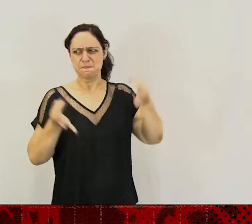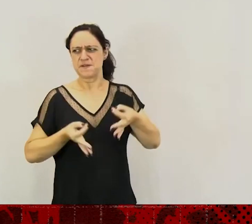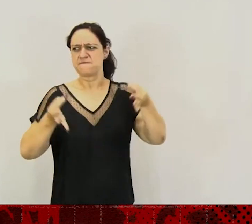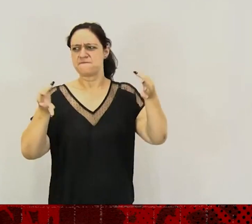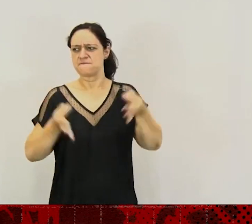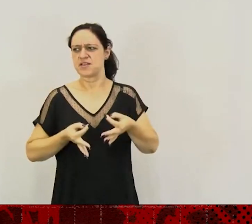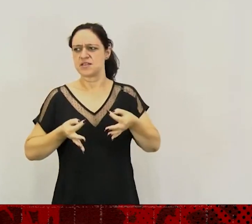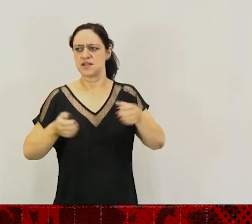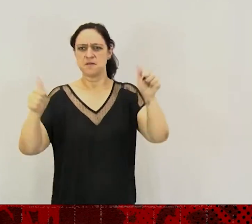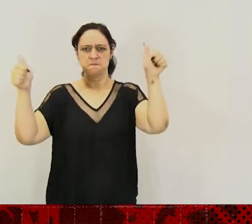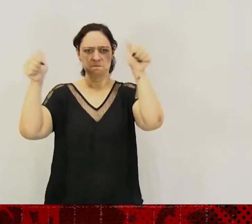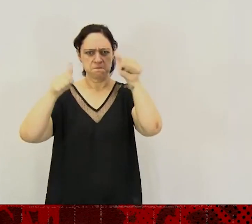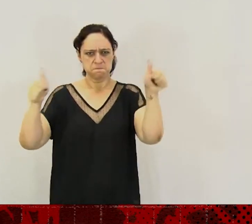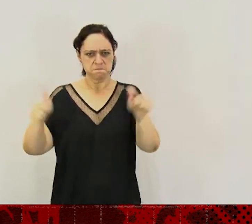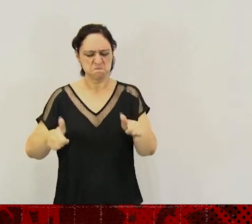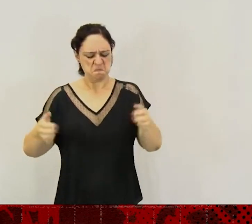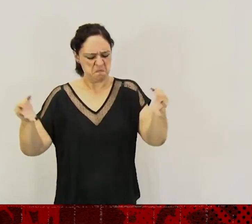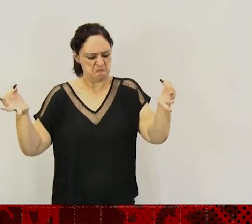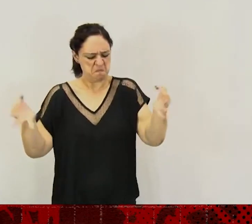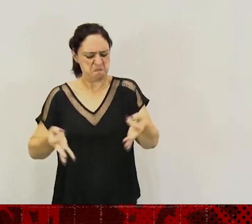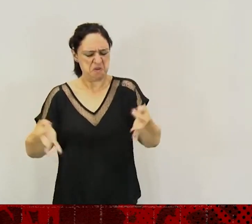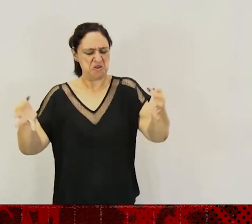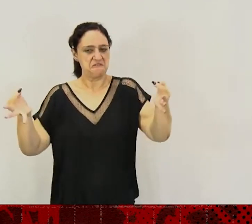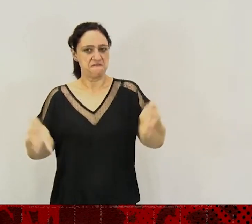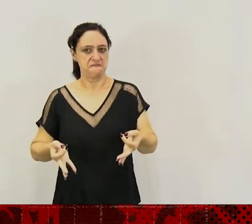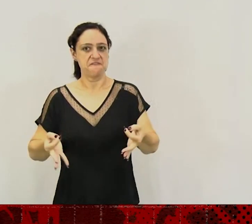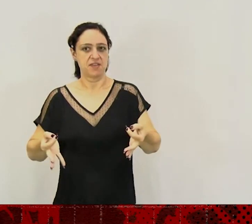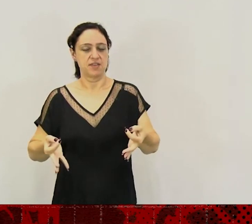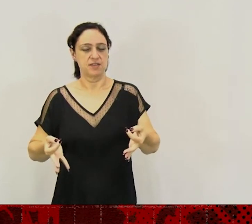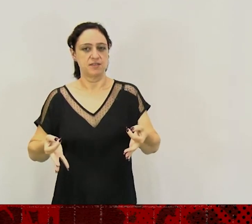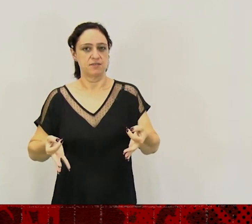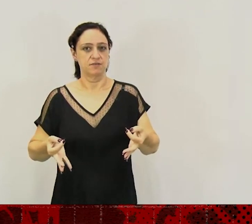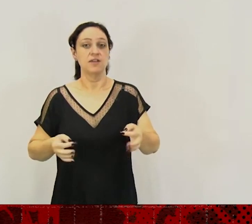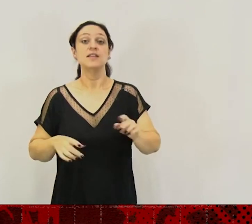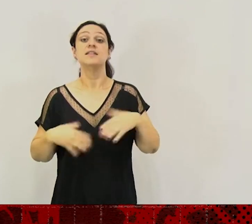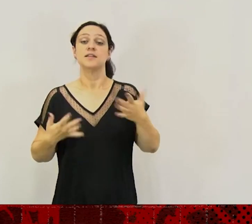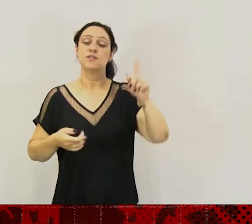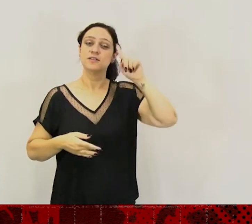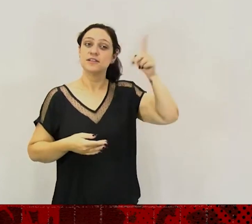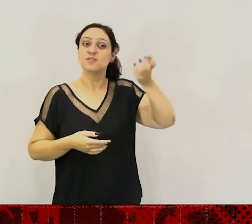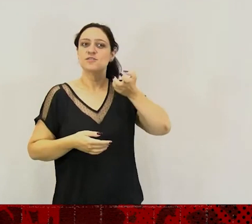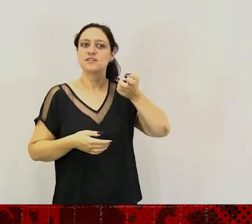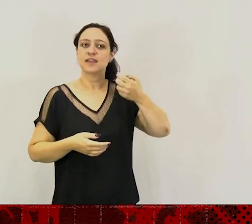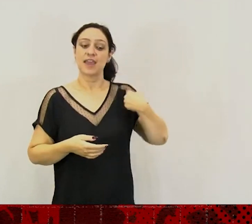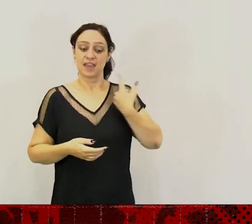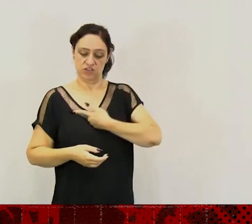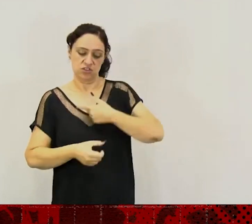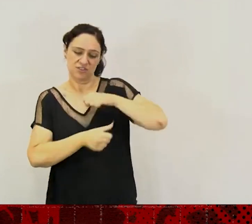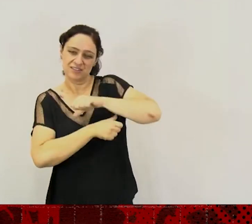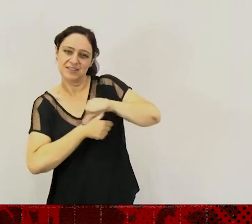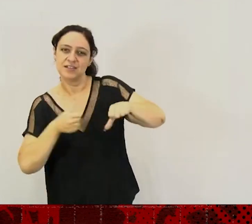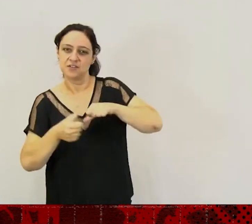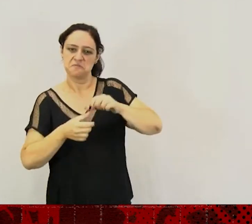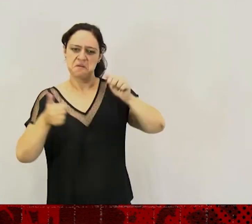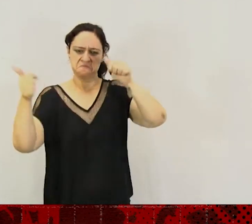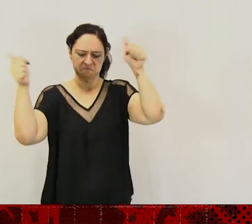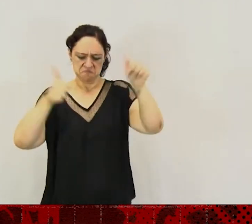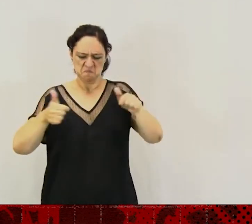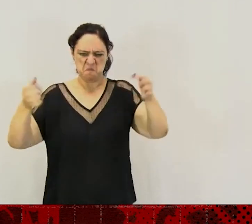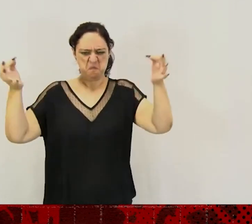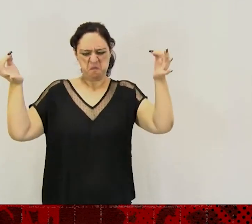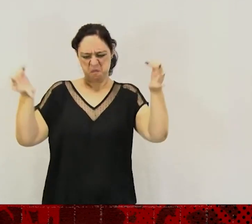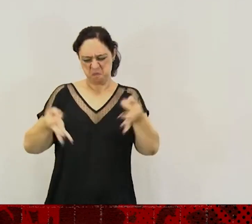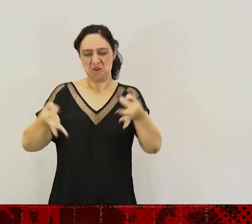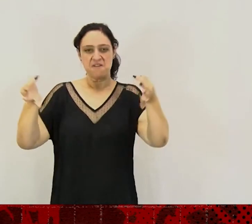Então Deus quer trabalhar em nós para que nós sejamos essa obra-prima. Mas não é só uma obra-prima de um artista que faz lá